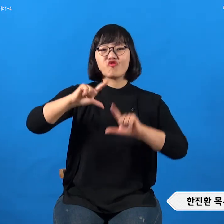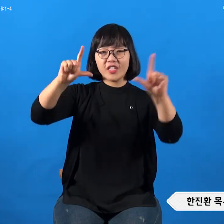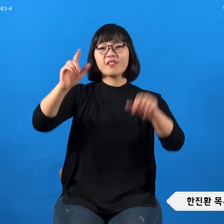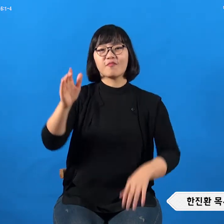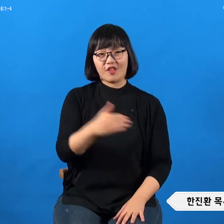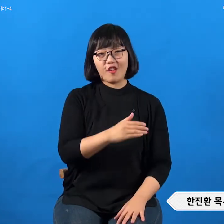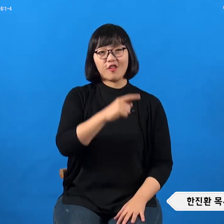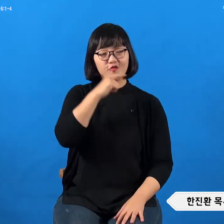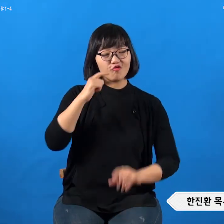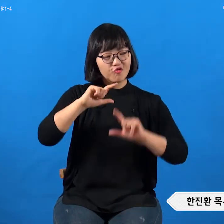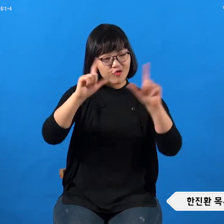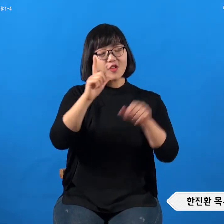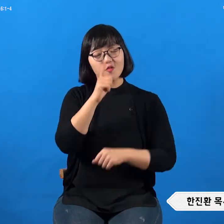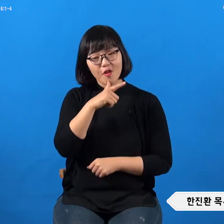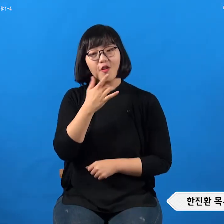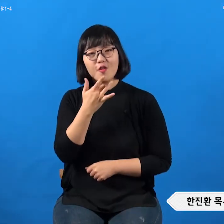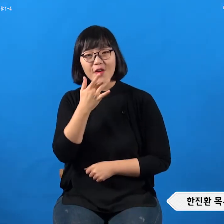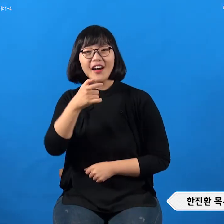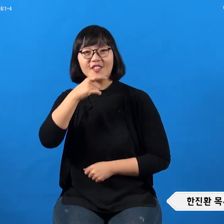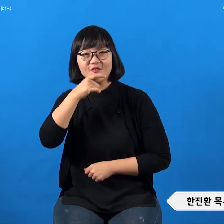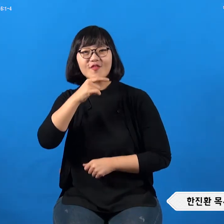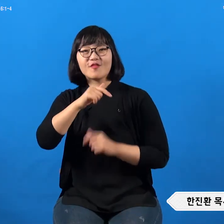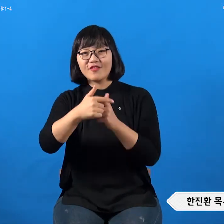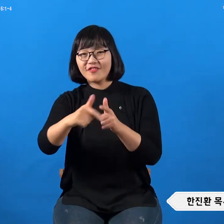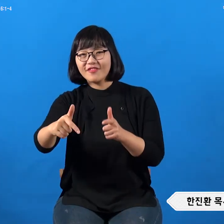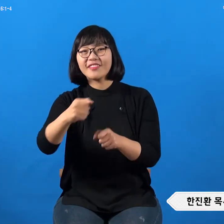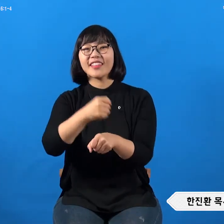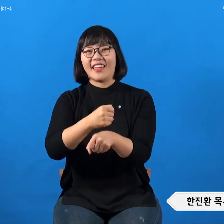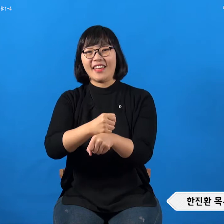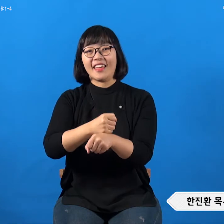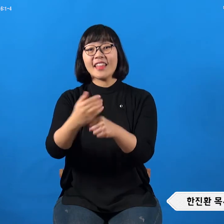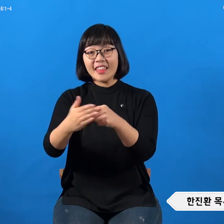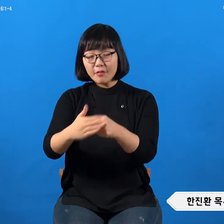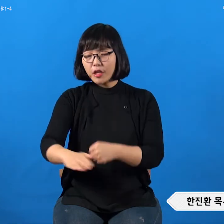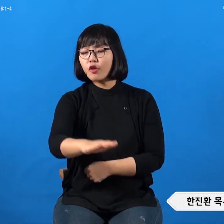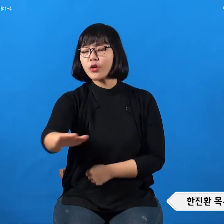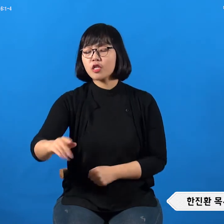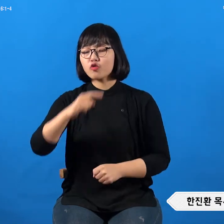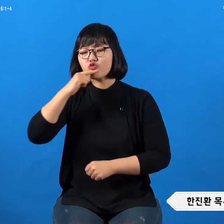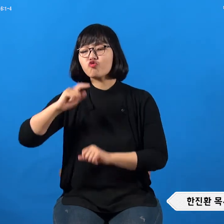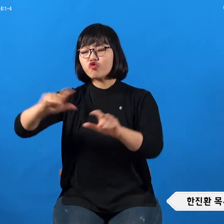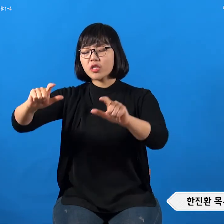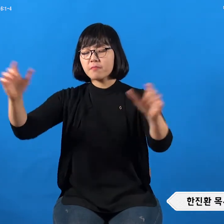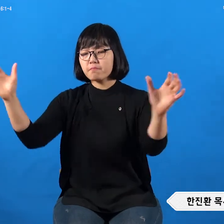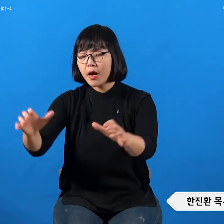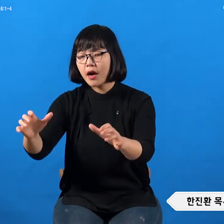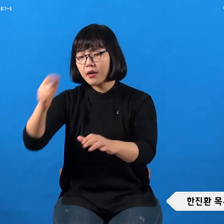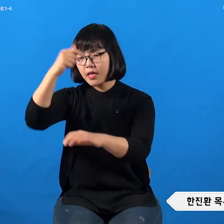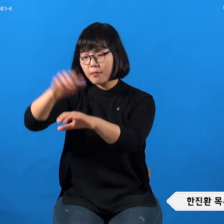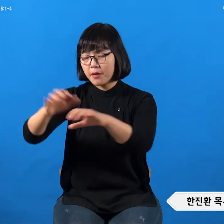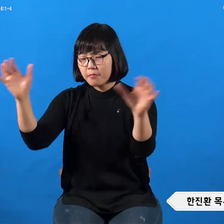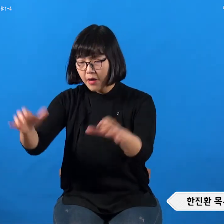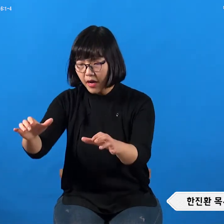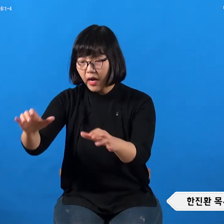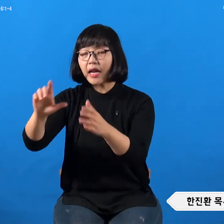그래서 주일에 너희가 예배 드리기 위해서 모일 때에 그때 연보하라는